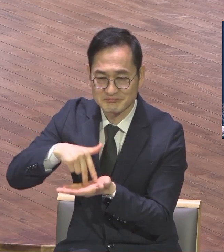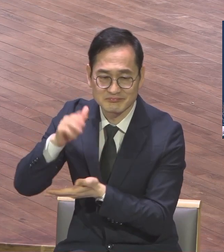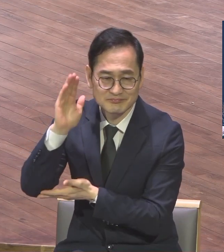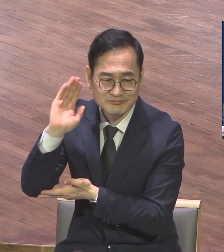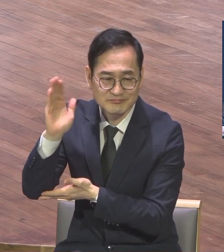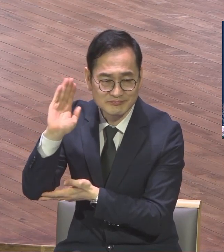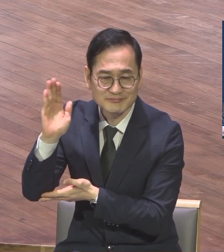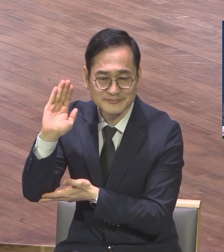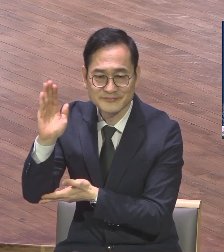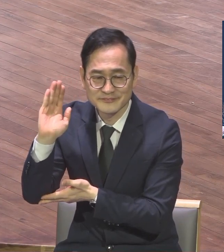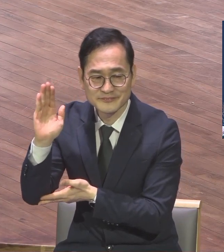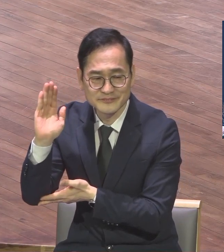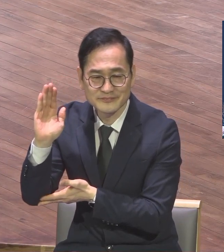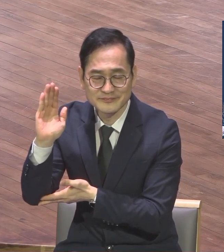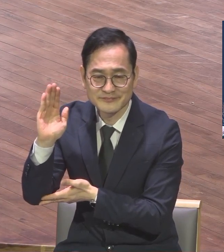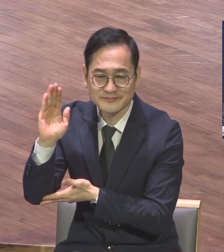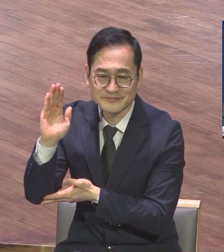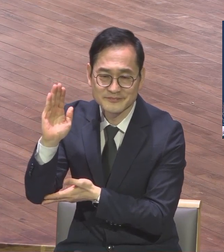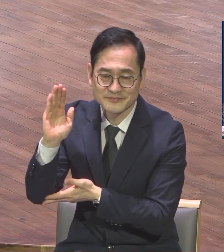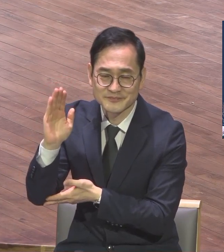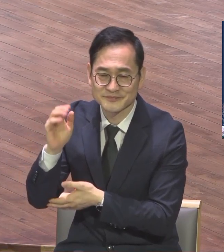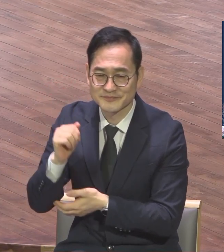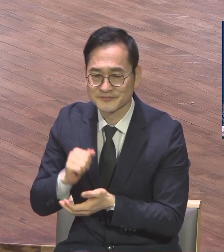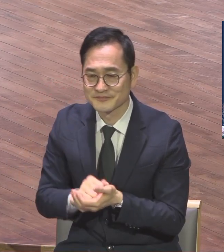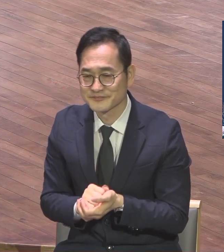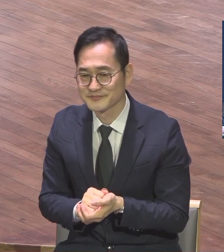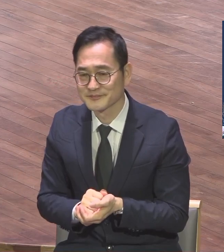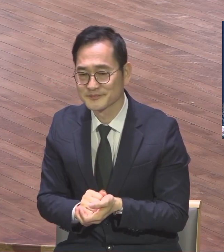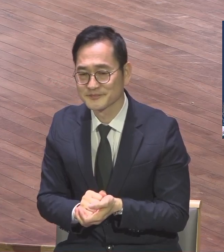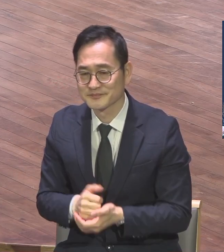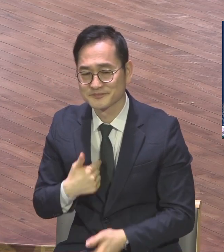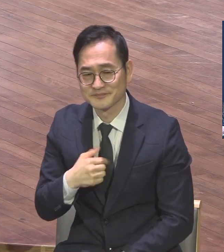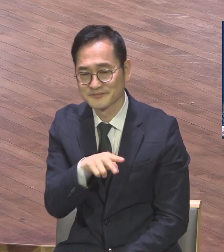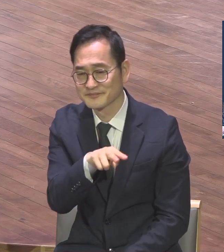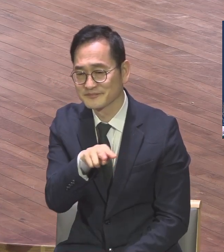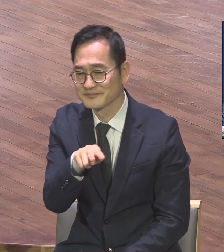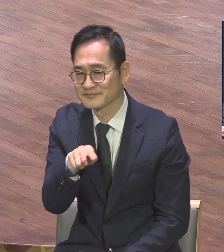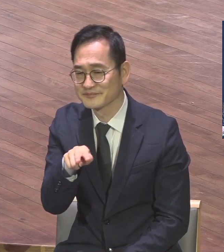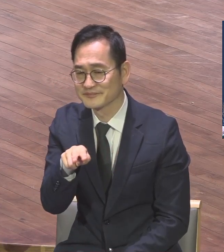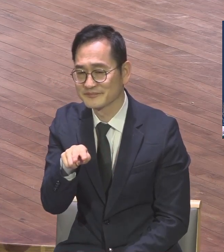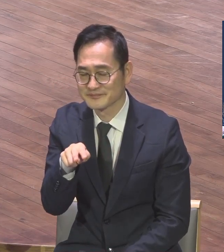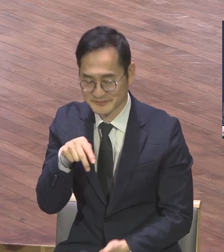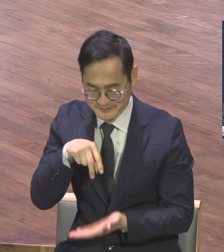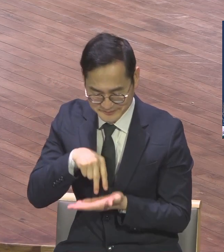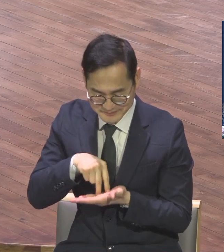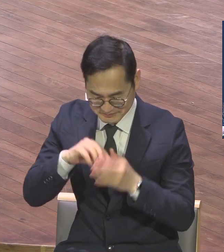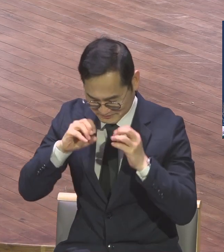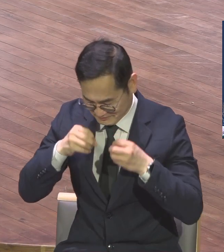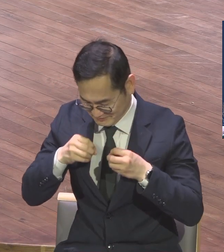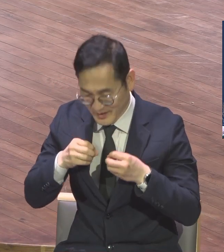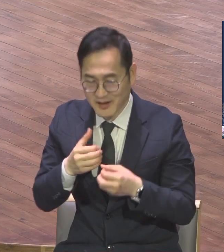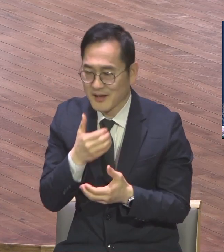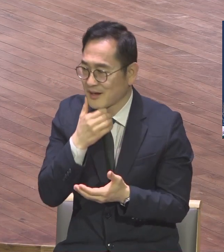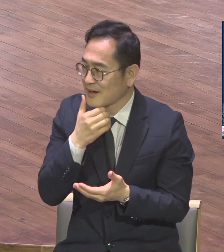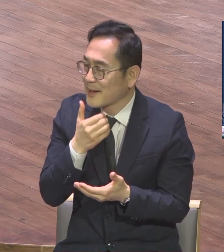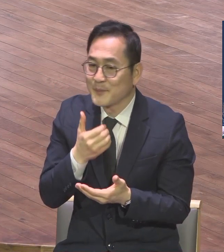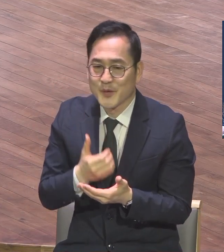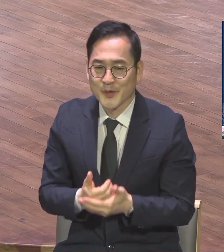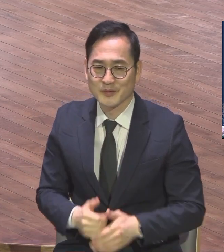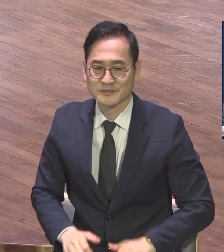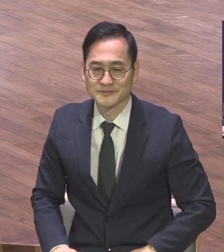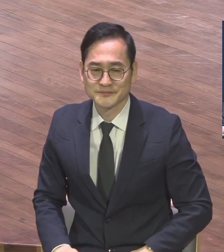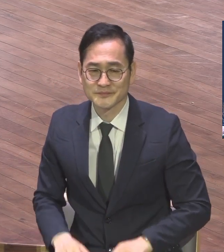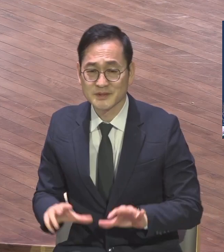초청을 받아서 이 강단에 서 보니까 정말 감개가 무량합니다. 저도